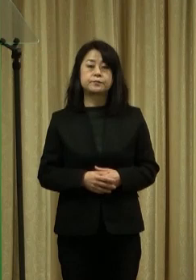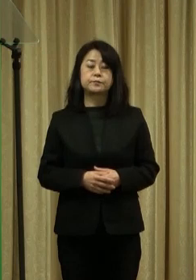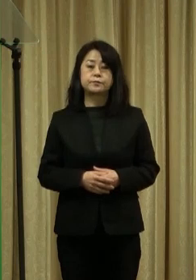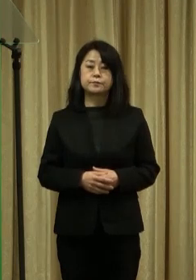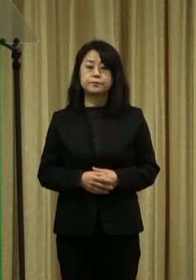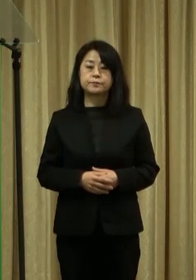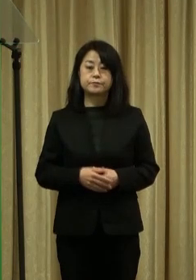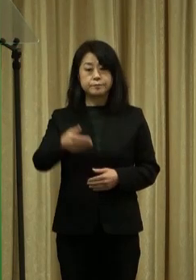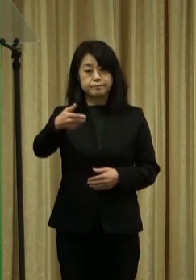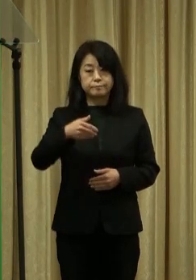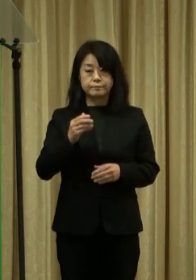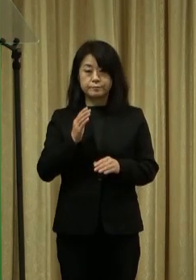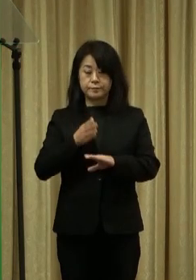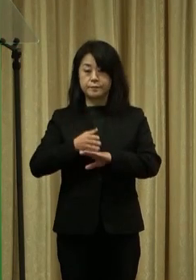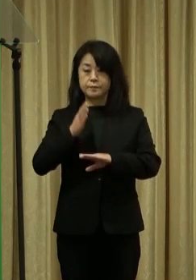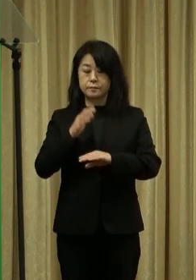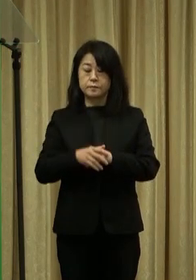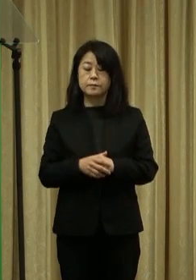か。 はい、ありがとうございます。